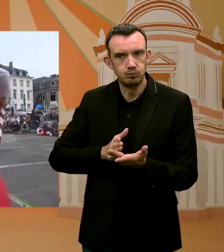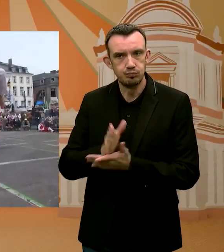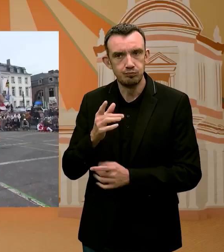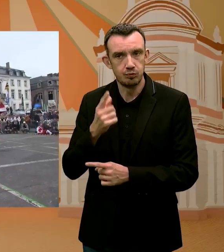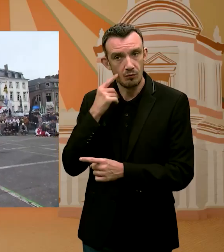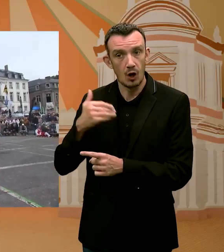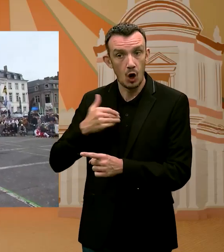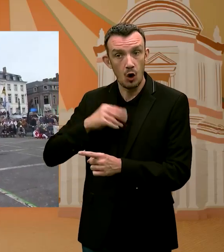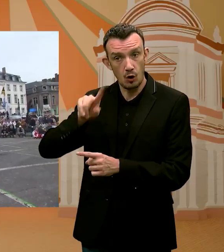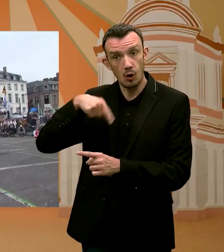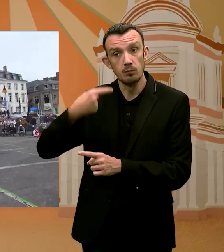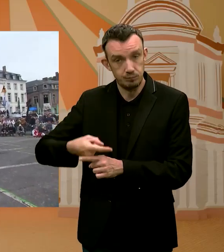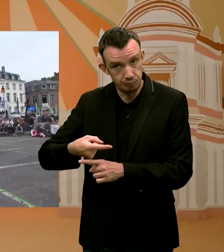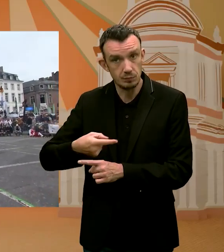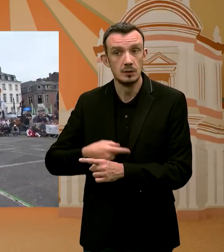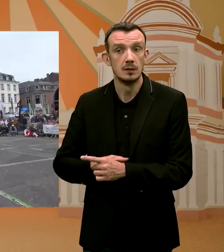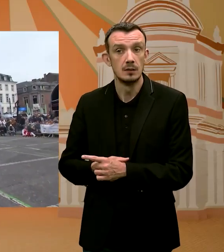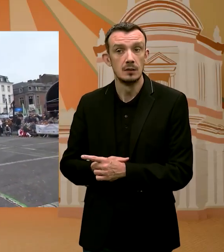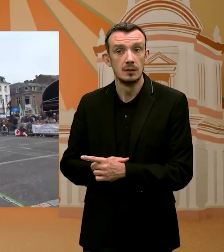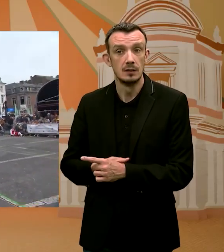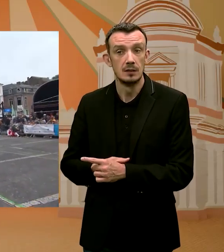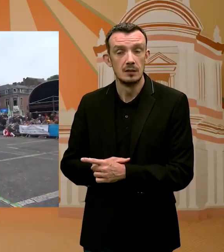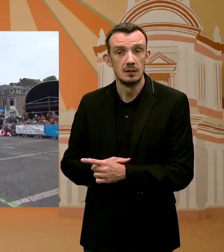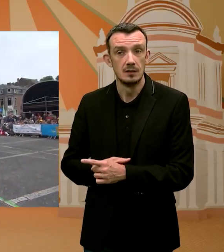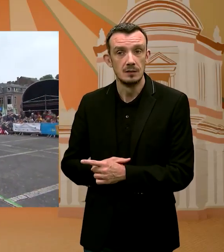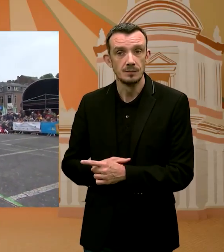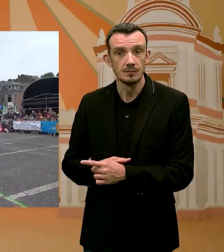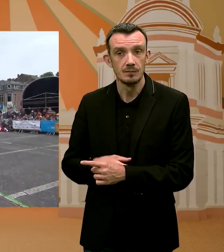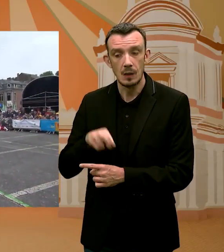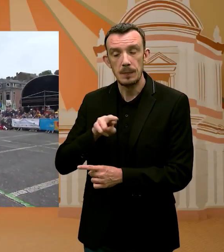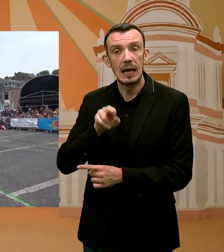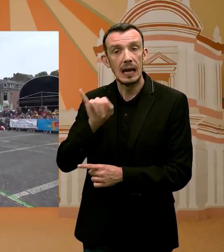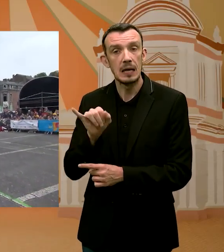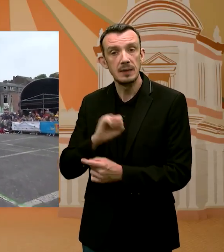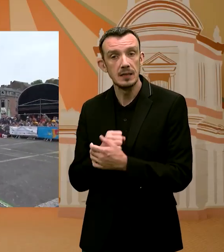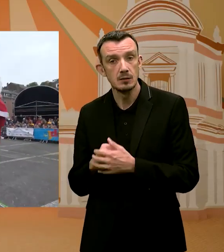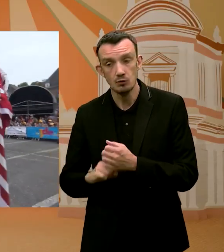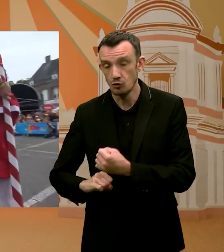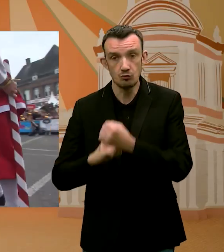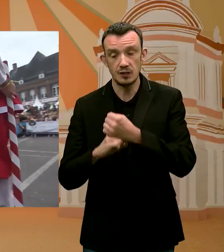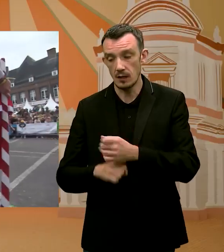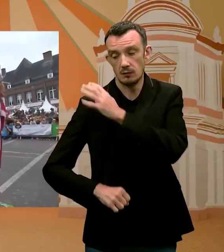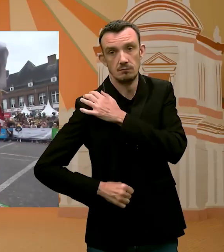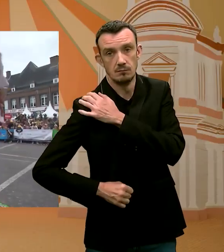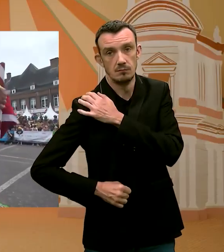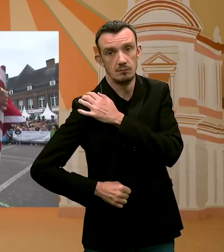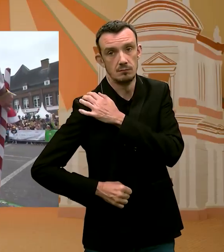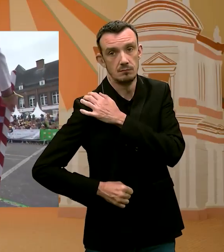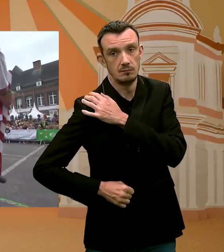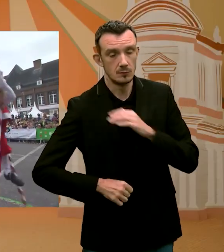on va lui rendre. Jérémy propose son épaule, pardon. Son épaule. Et hop, on lui redonne. On est fair play. Et voilà, oui, il n'est pas au sol, il n'est pas tombé.